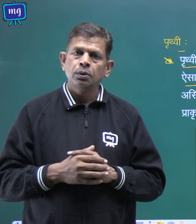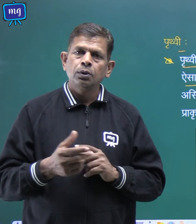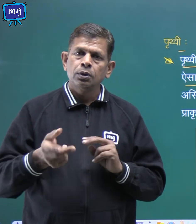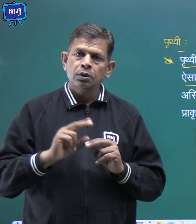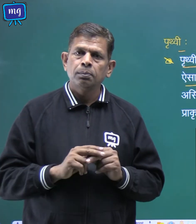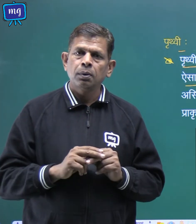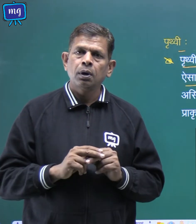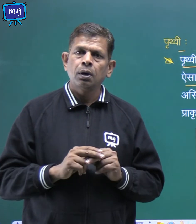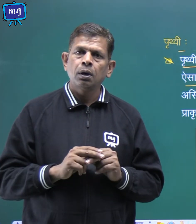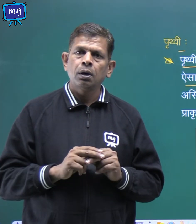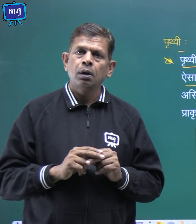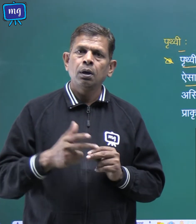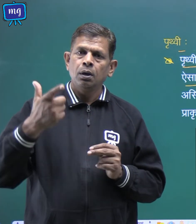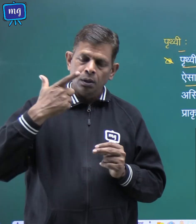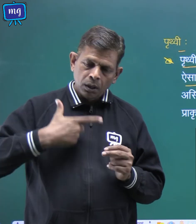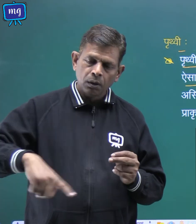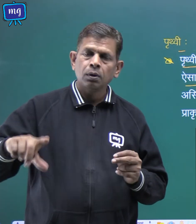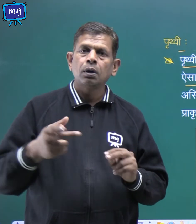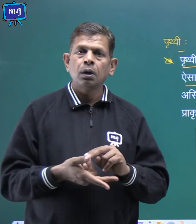जिस पर जीवन का